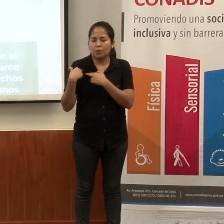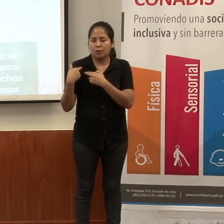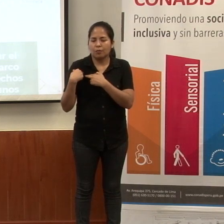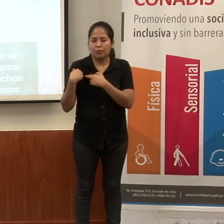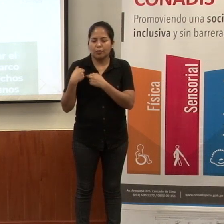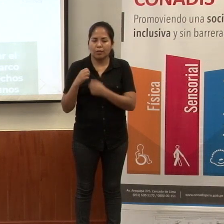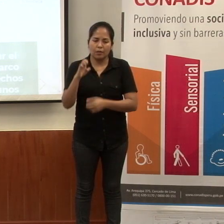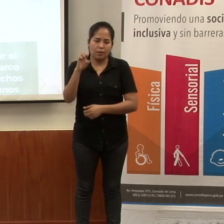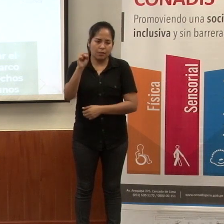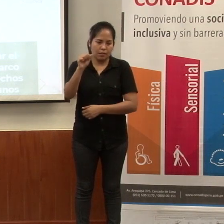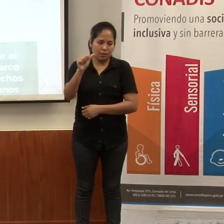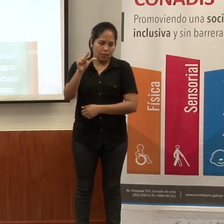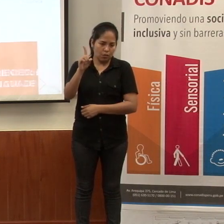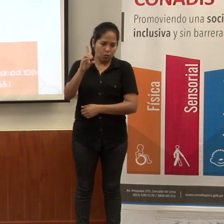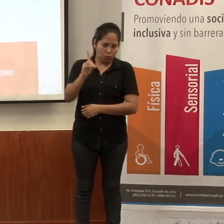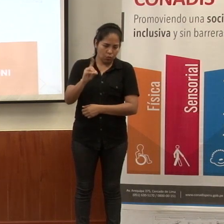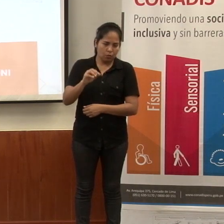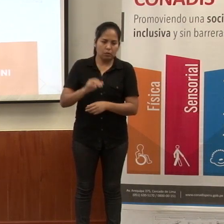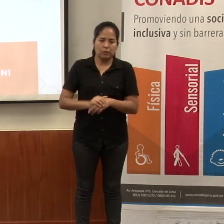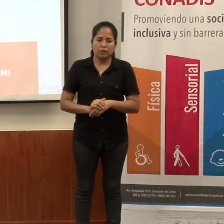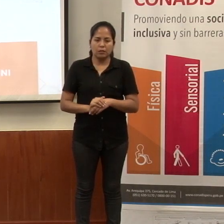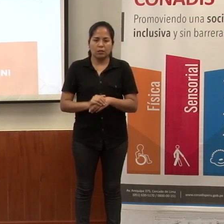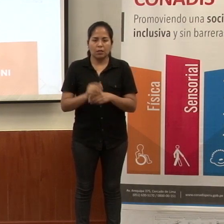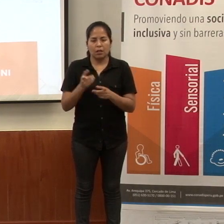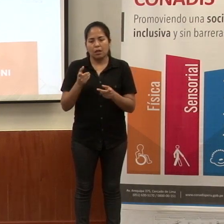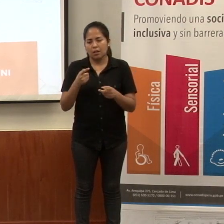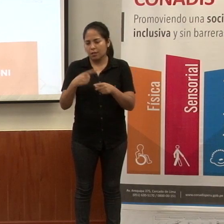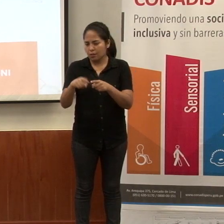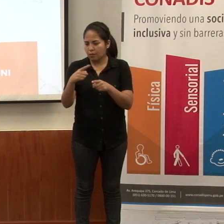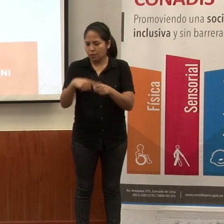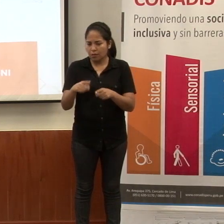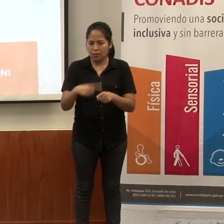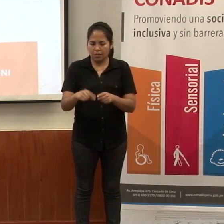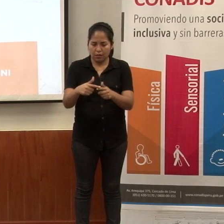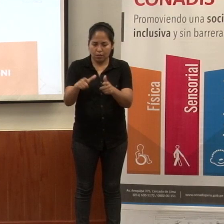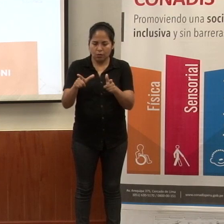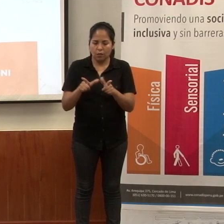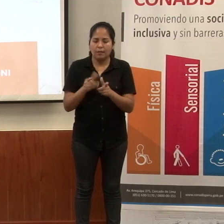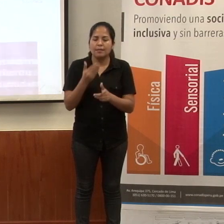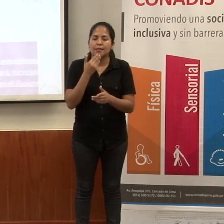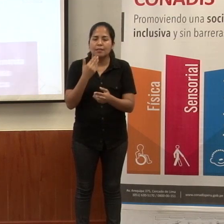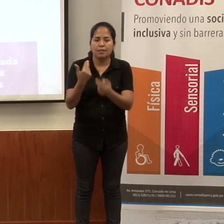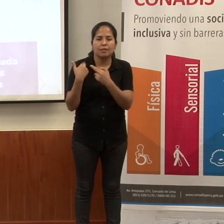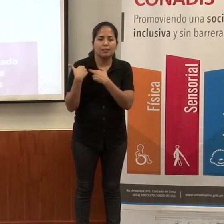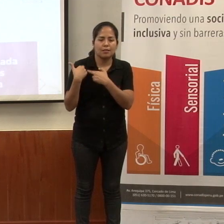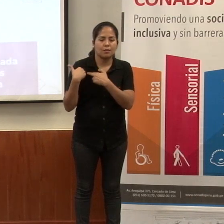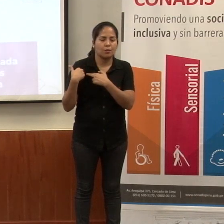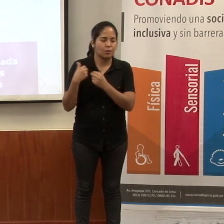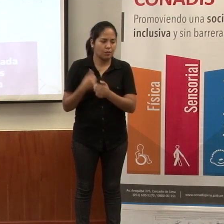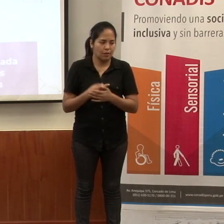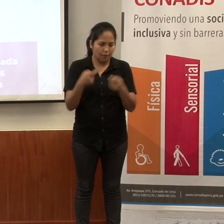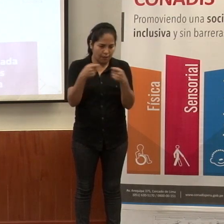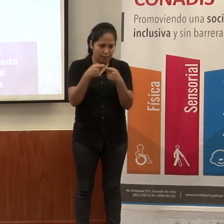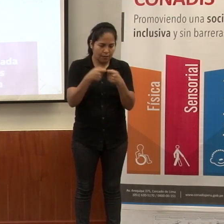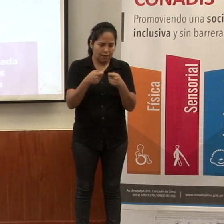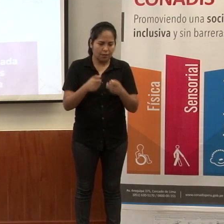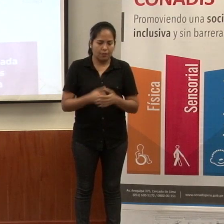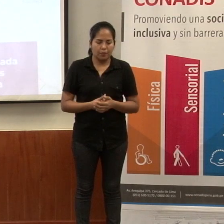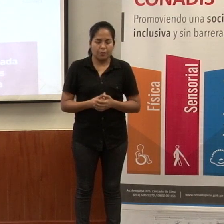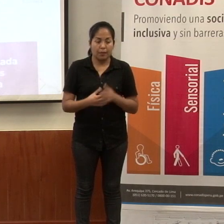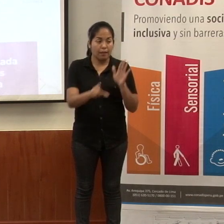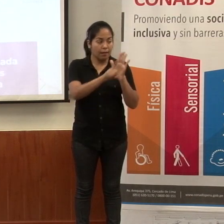que le responden a gobiernos regionales, los que responden a la metropolitana, los que corresponde al INPE, los que responden a sanidades. La ley ahora ha sido muy